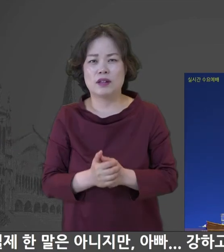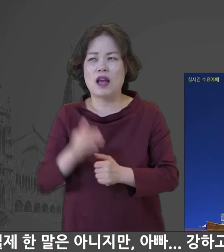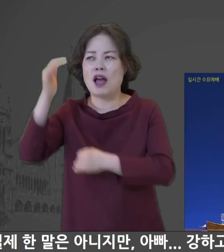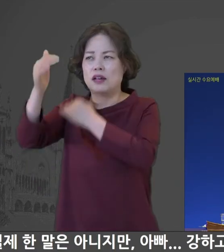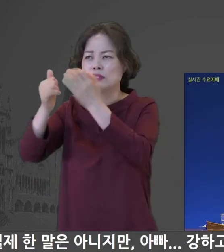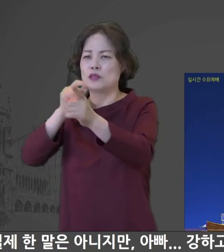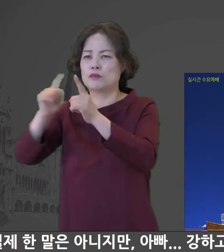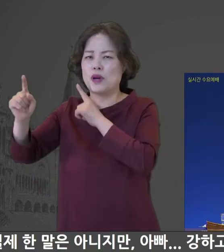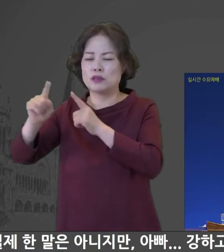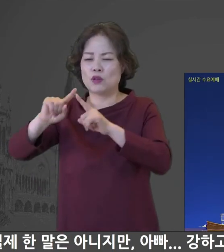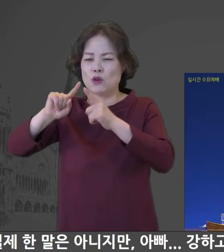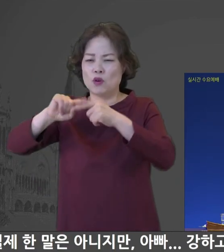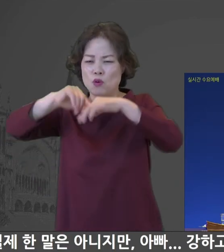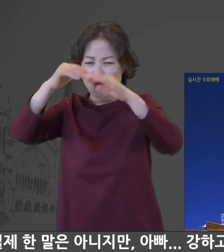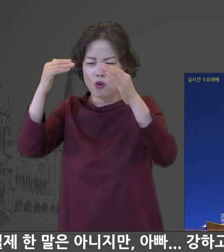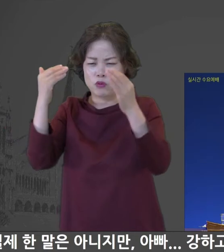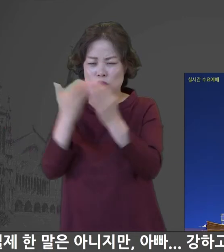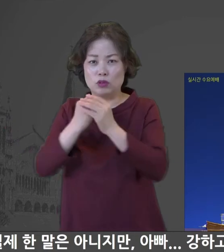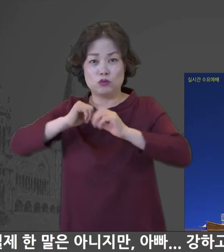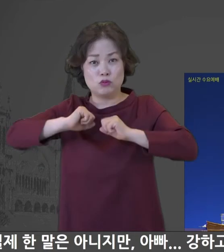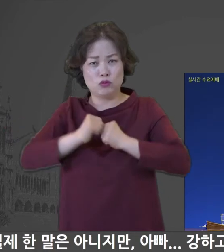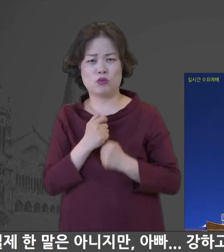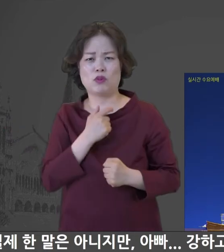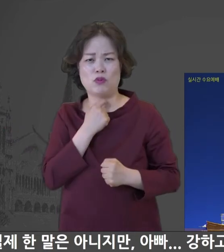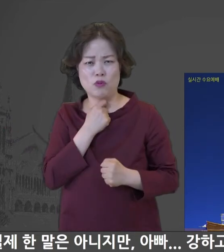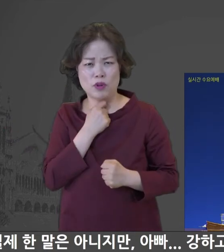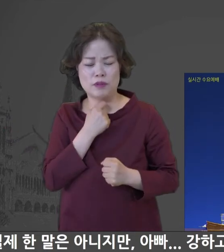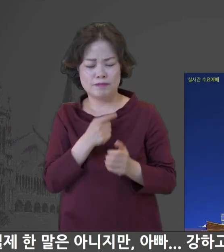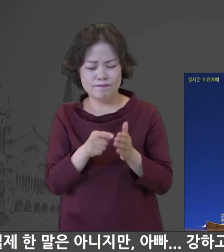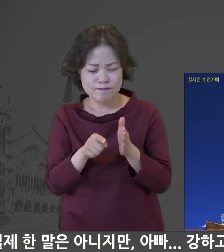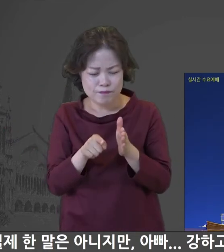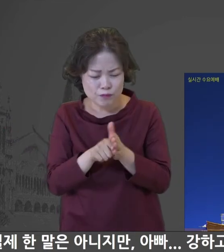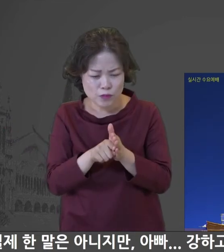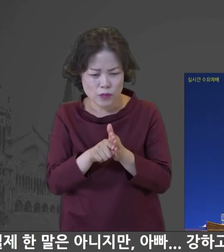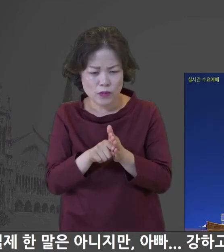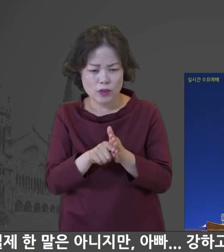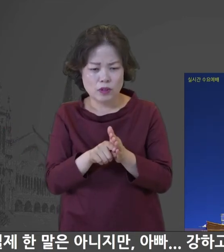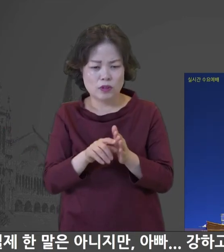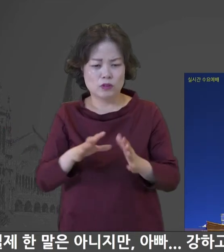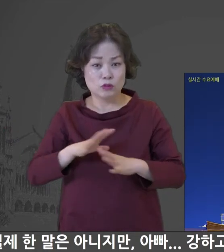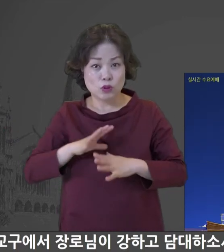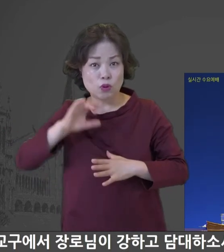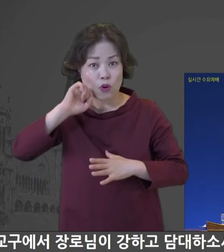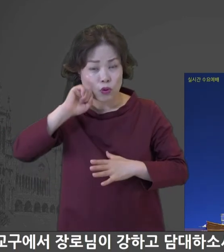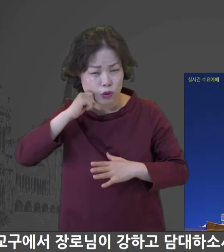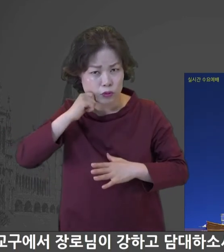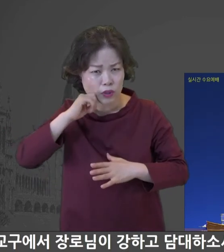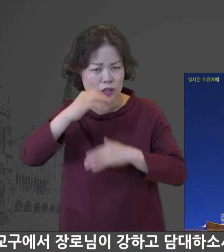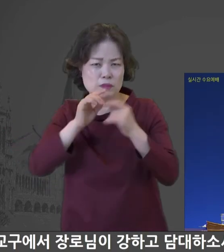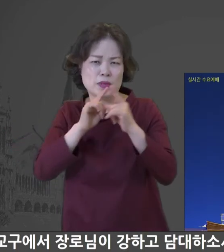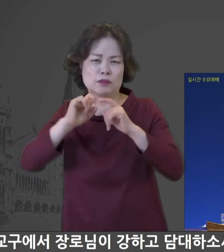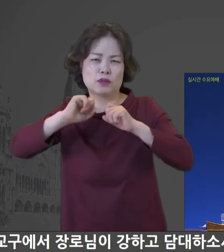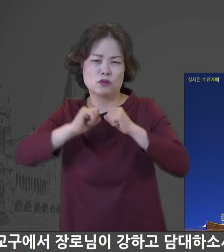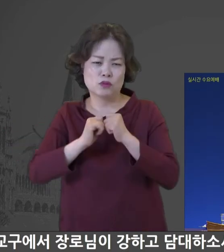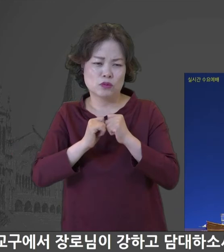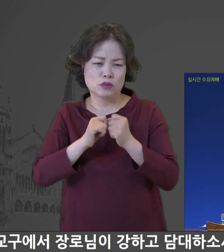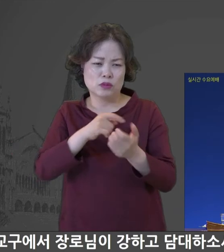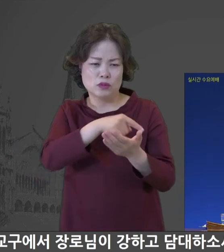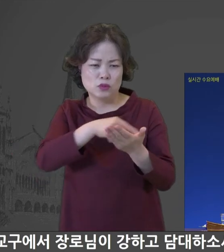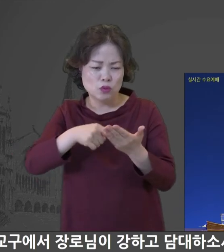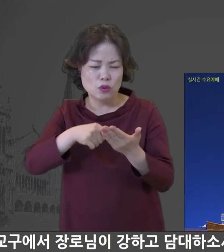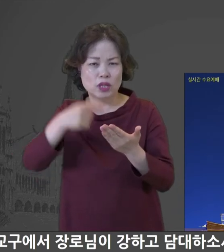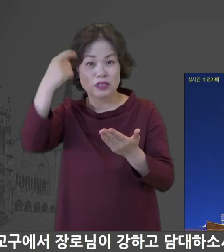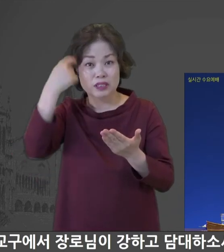하나님의 말씀에 온전히 순종하기 위해서, 두려워하는 상황이고 어려운 상황이 와도 하나님의 말씀에 순종하며 손해볼 것